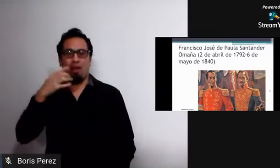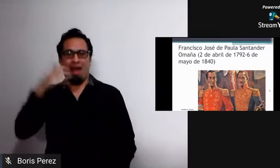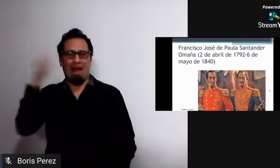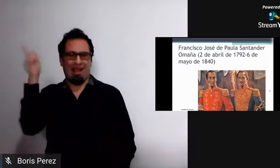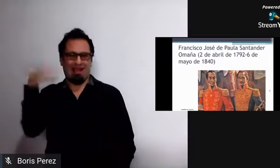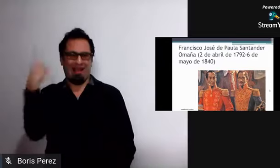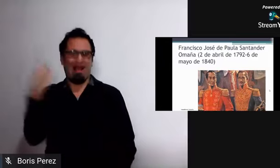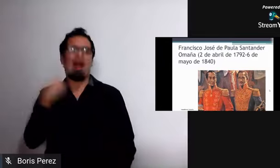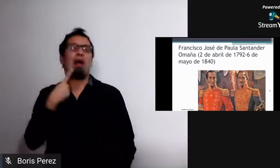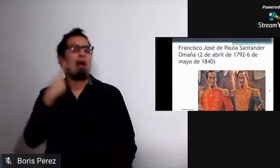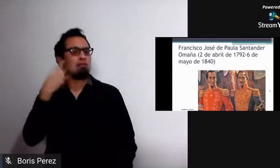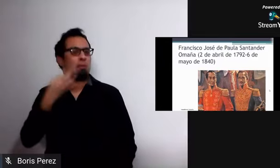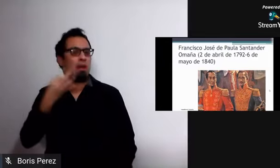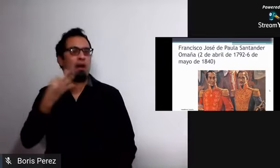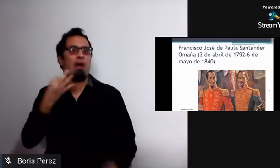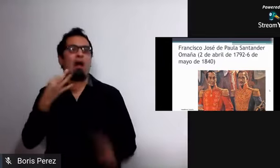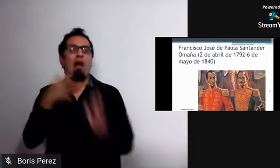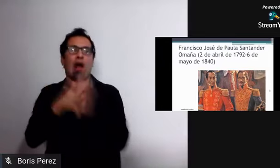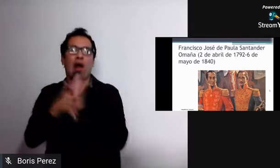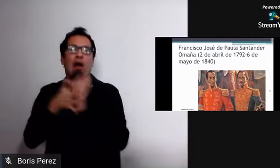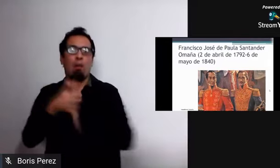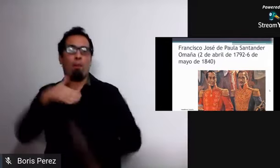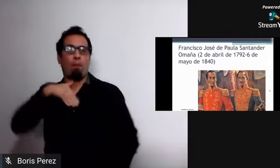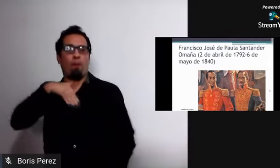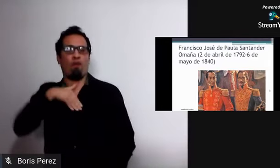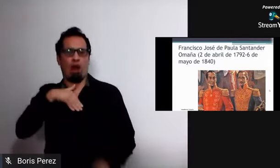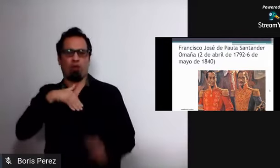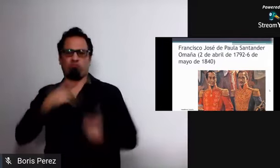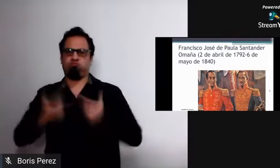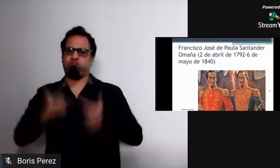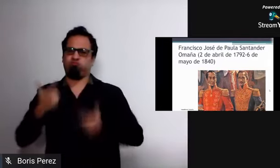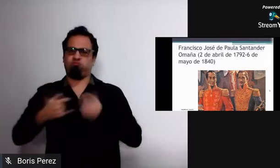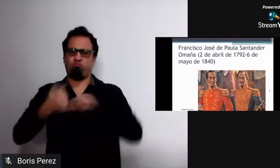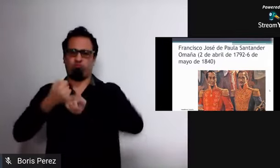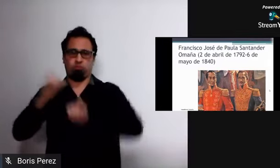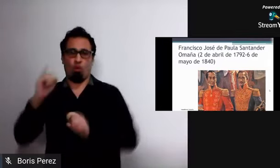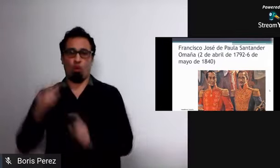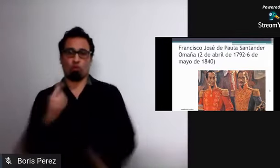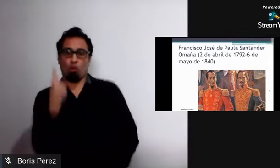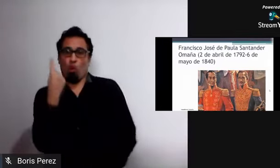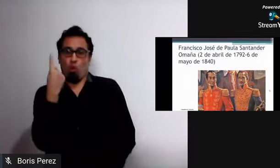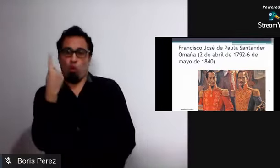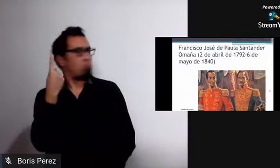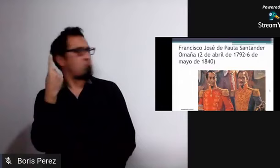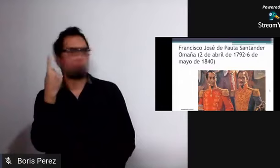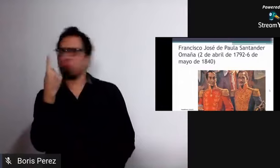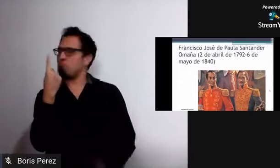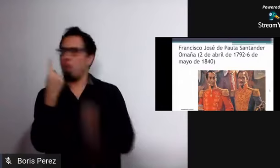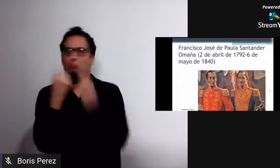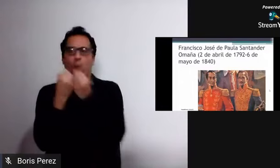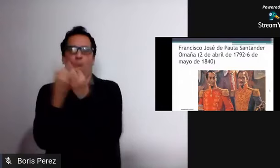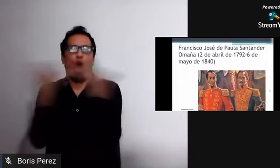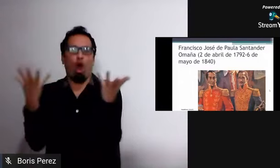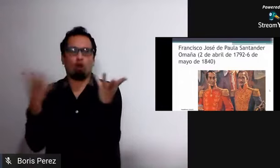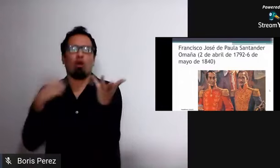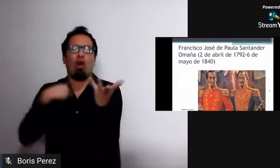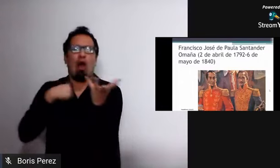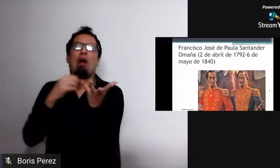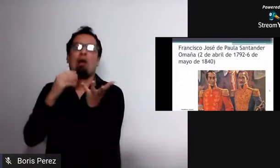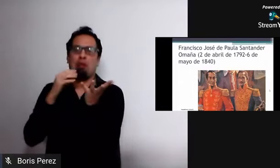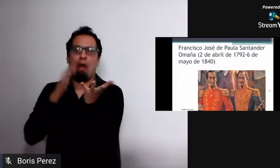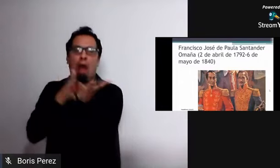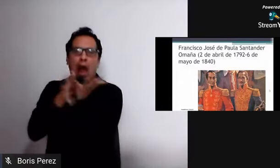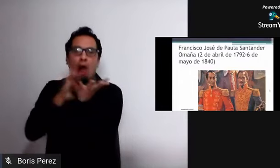y fue muy reconocido en nuestro país, ya que acompañaba al